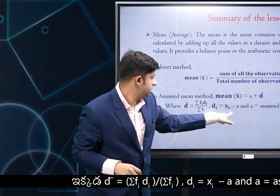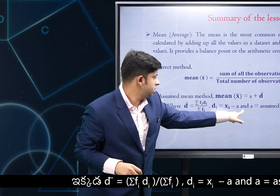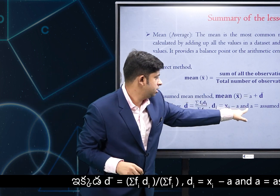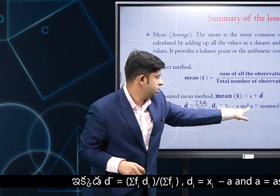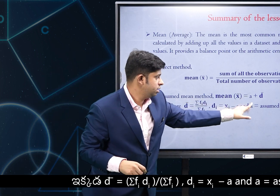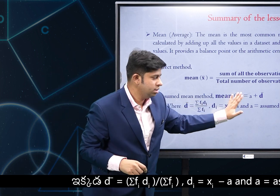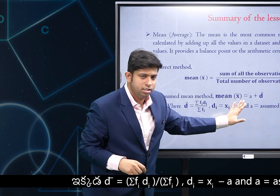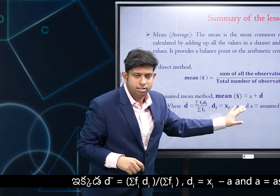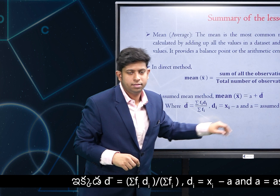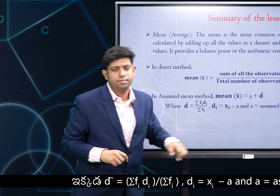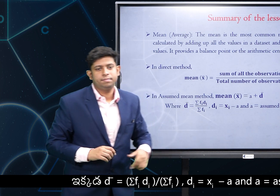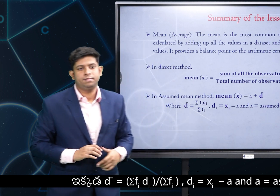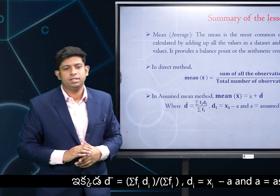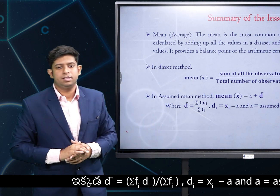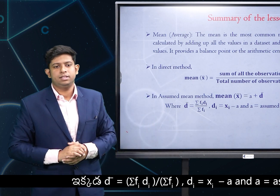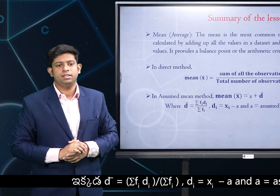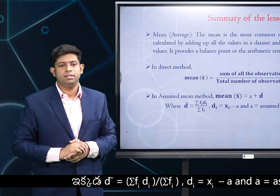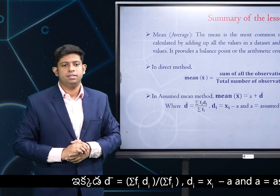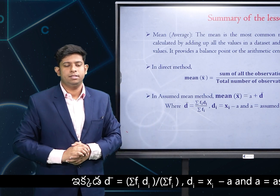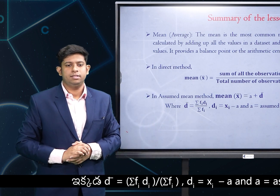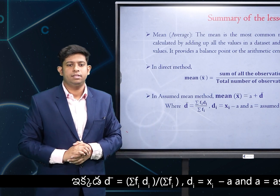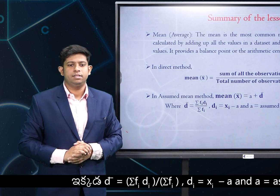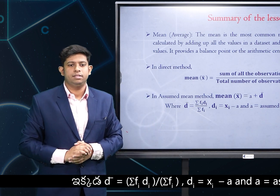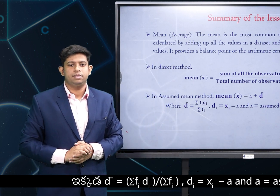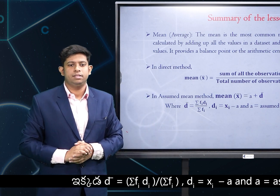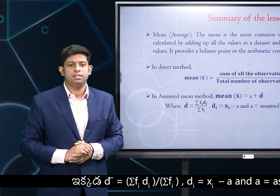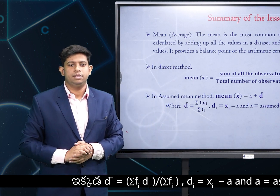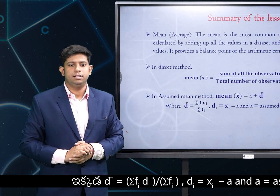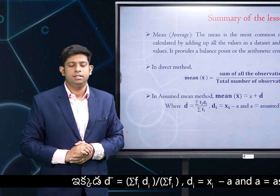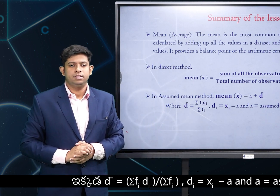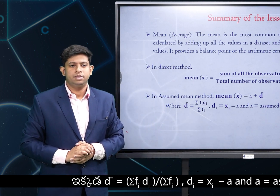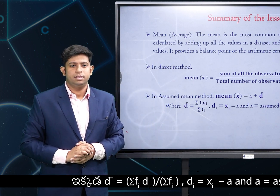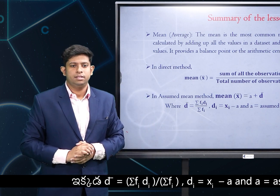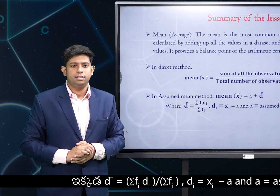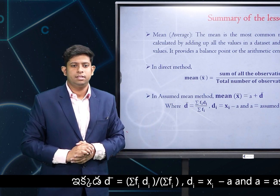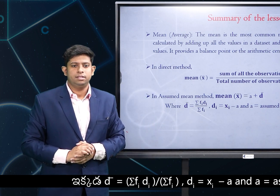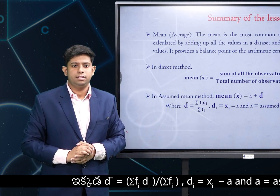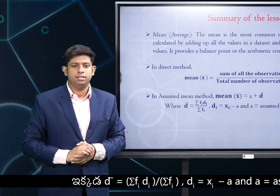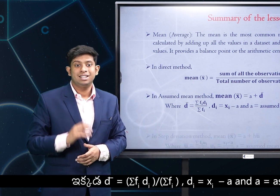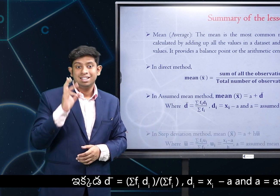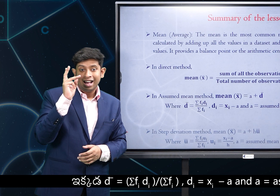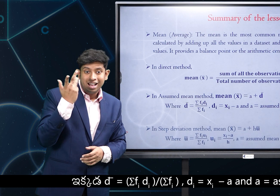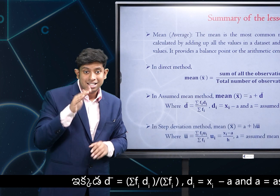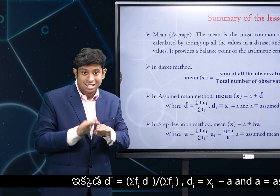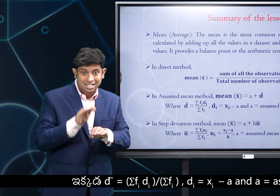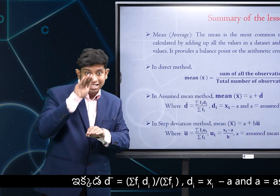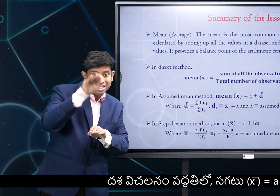sum of f1. d1 x1 minus a and a assumed mean.